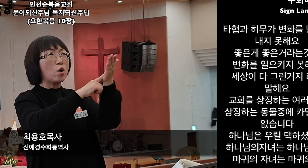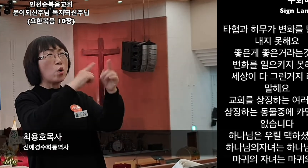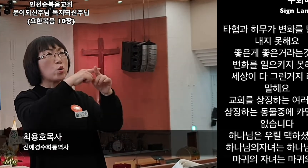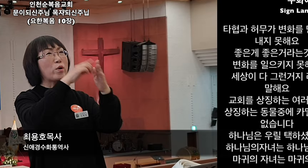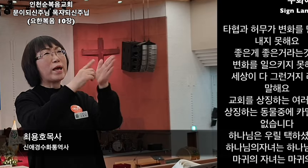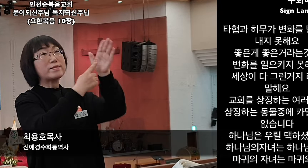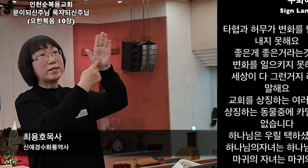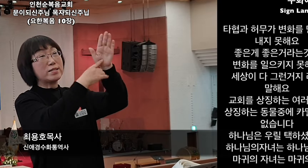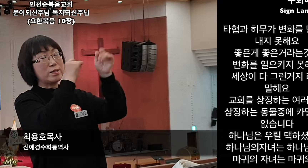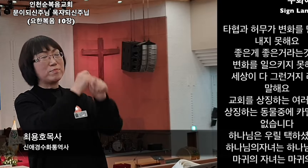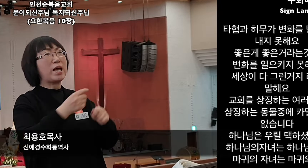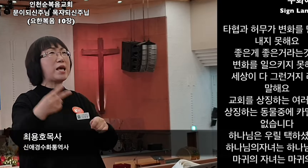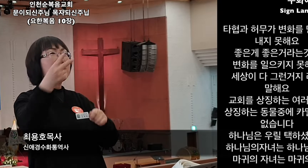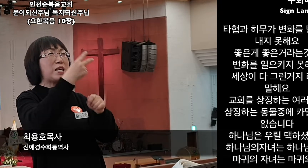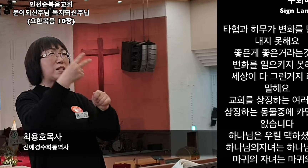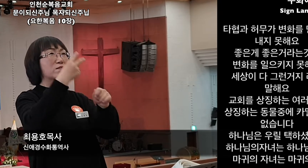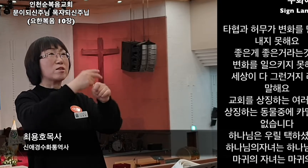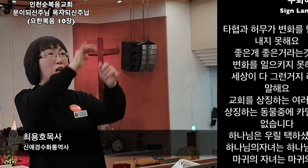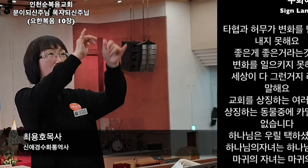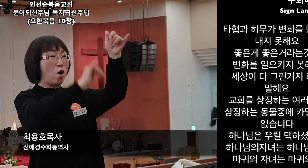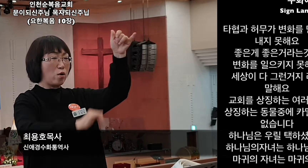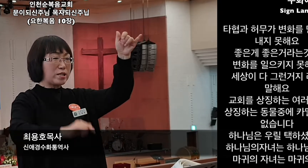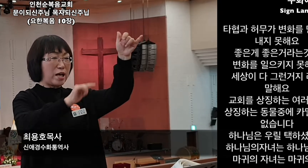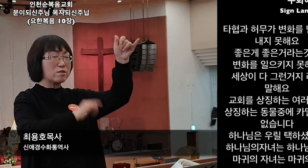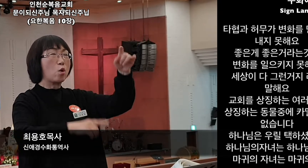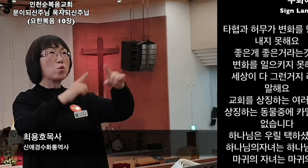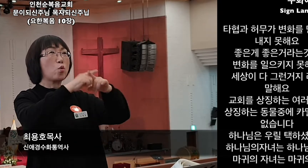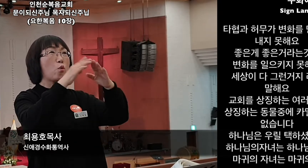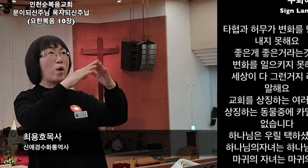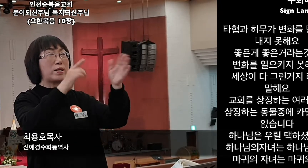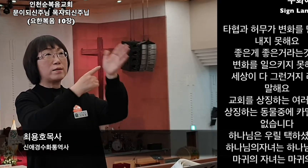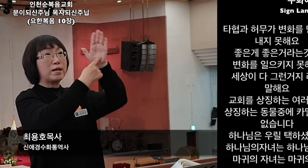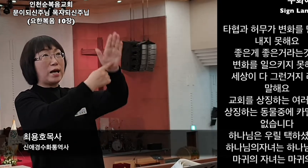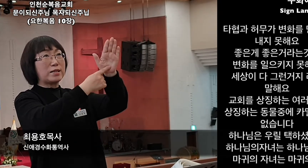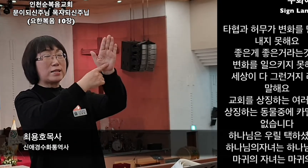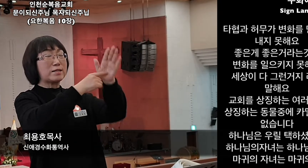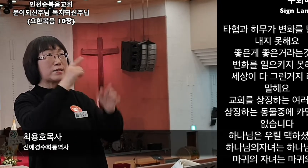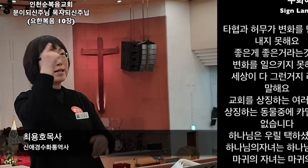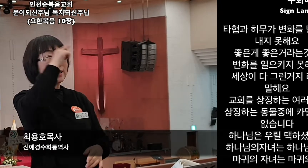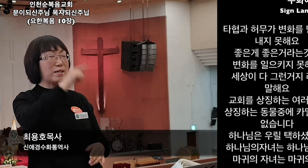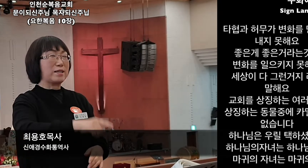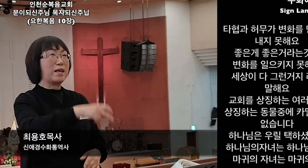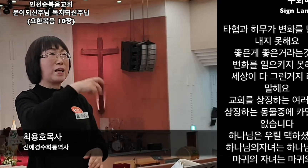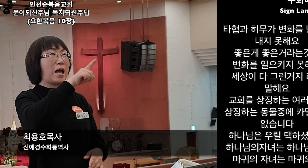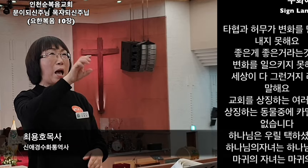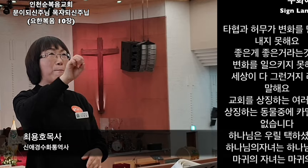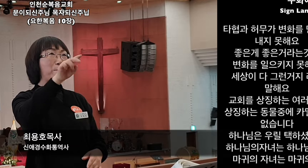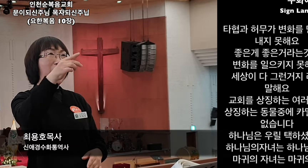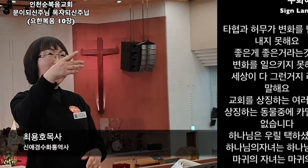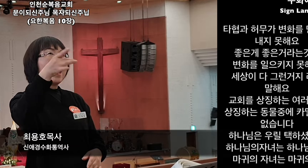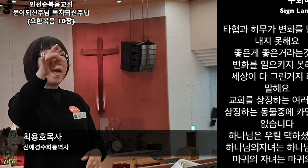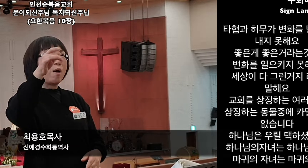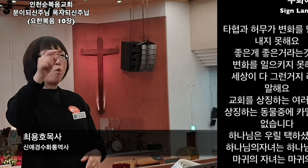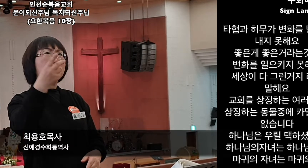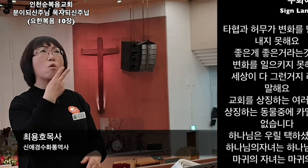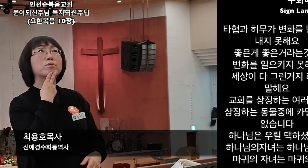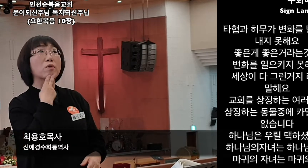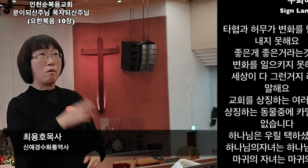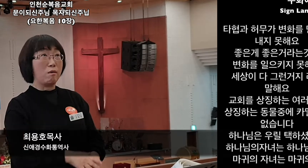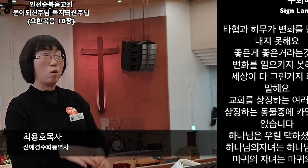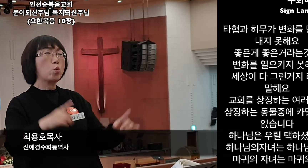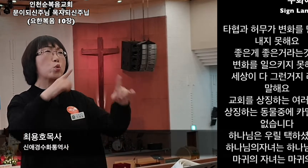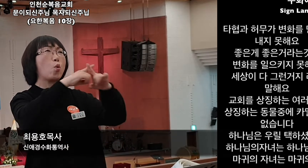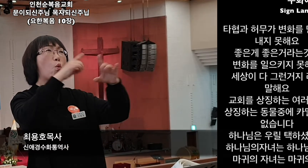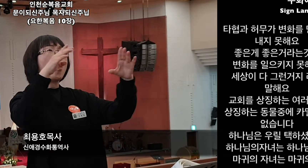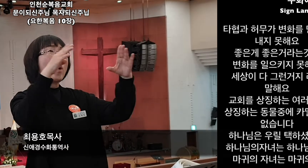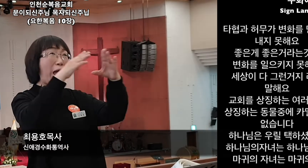있었지만 2000년 교회사에서 한 번도 교회를 상징하는 동물 중에 카멜레온 이런 것들은 들어가 본 적이 없대요.